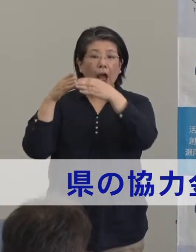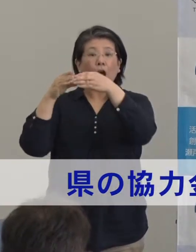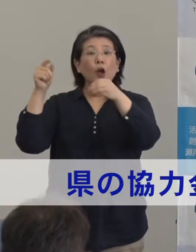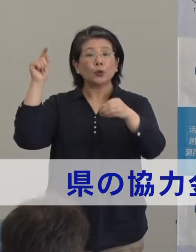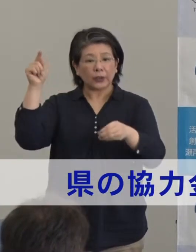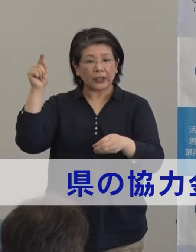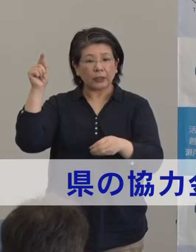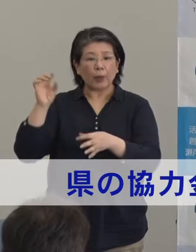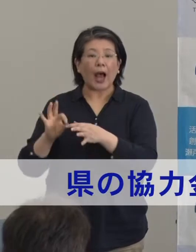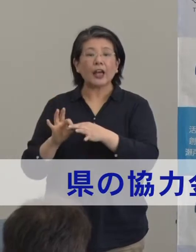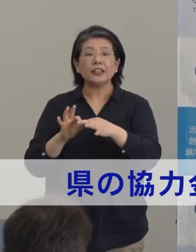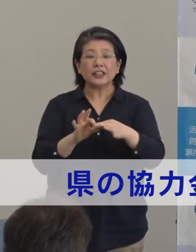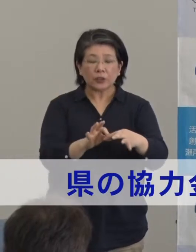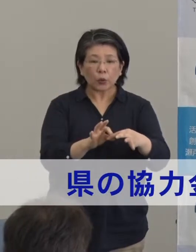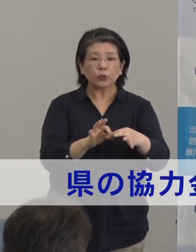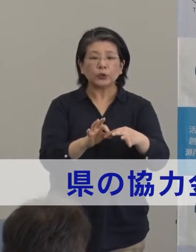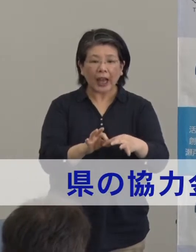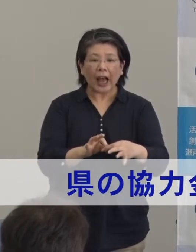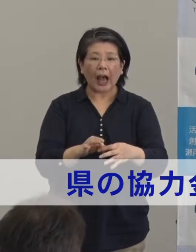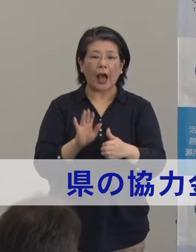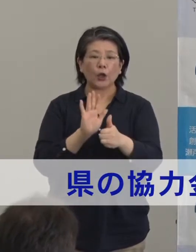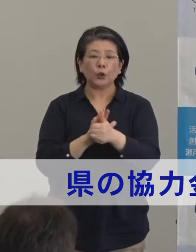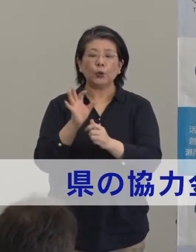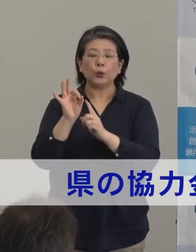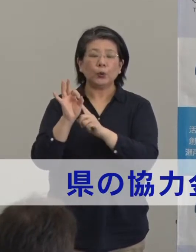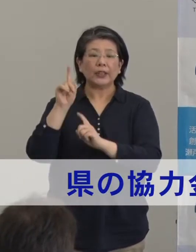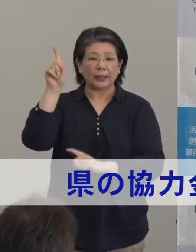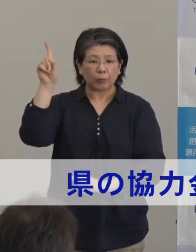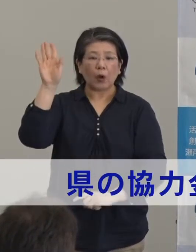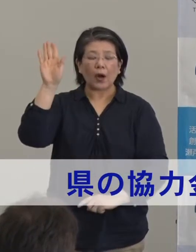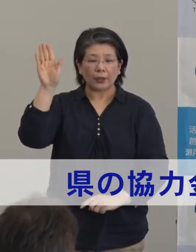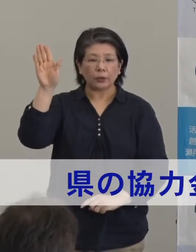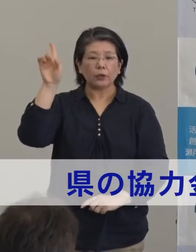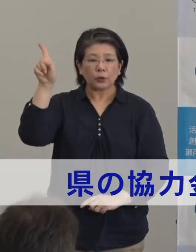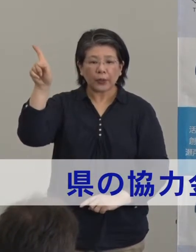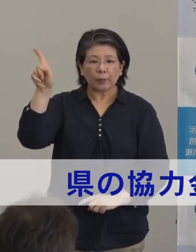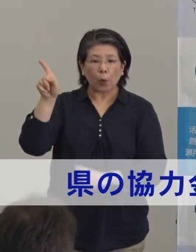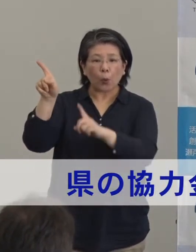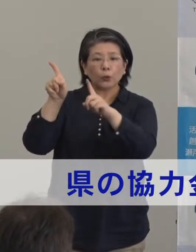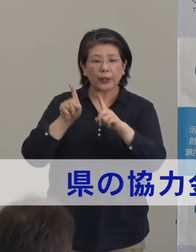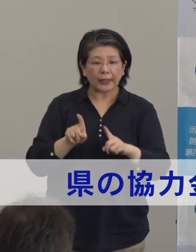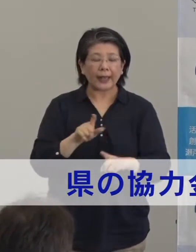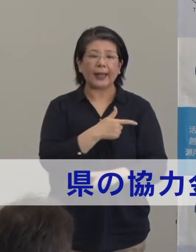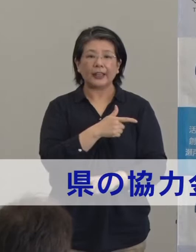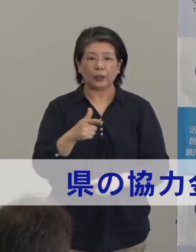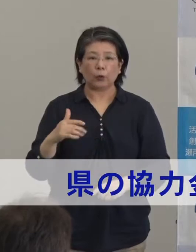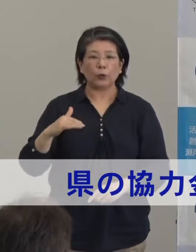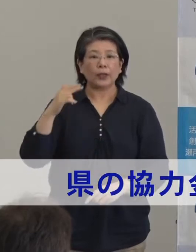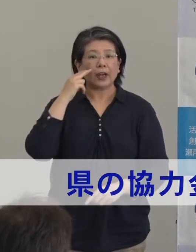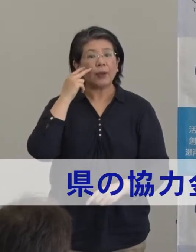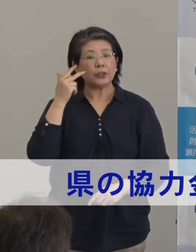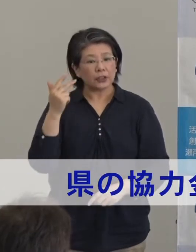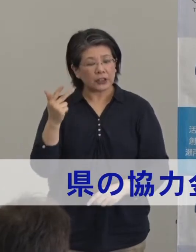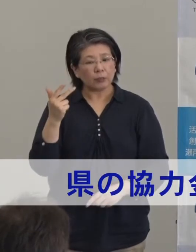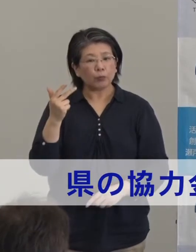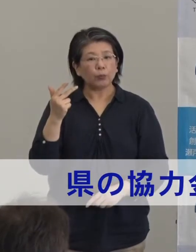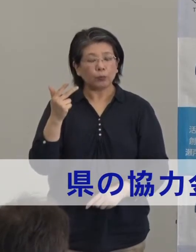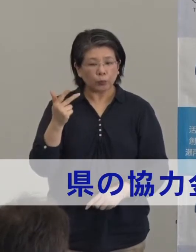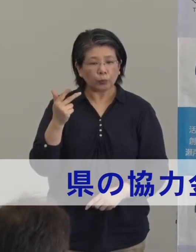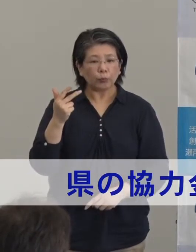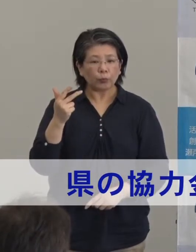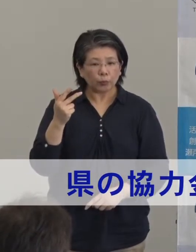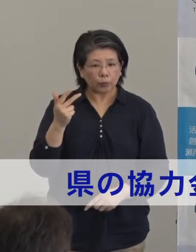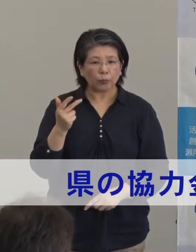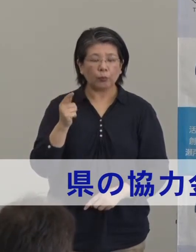たり等も加えていただきながら、まあ、どうにか高松で踏ん張って事業を継続していただきたい、まあ、それを少し